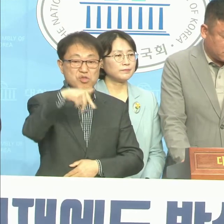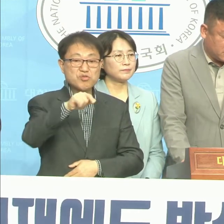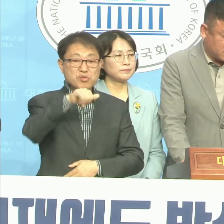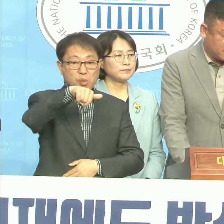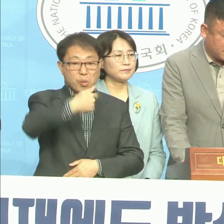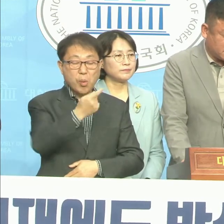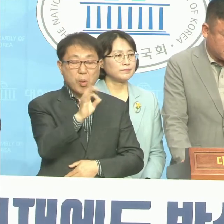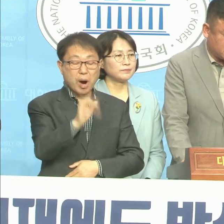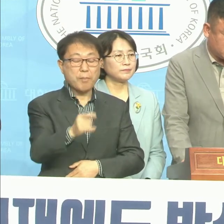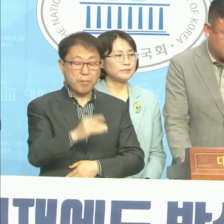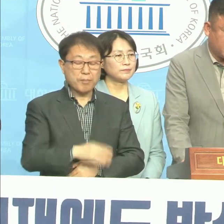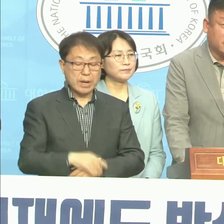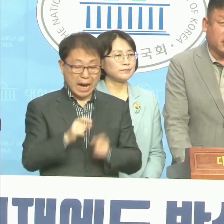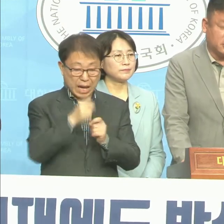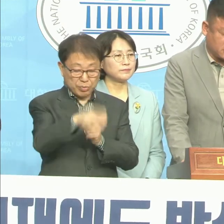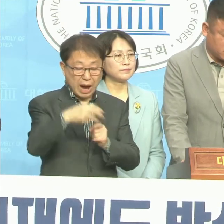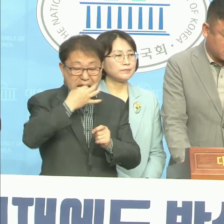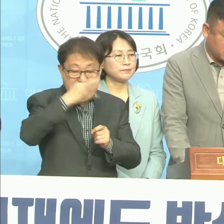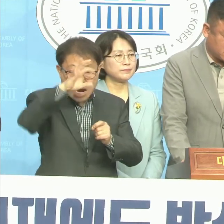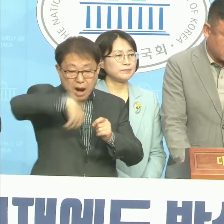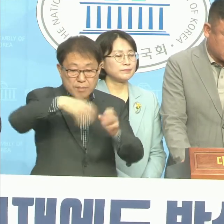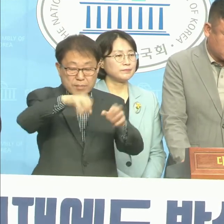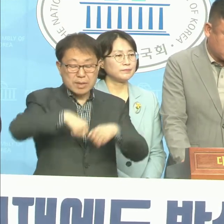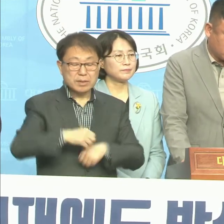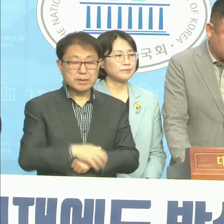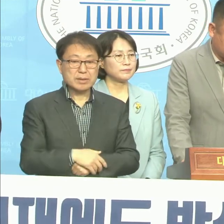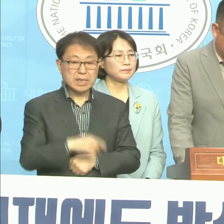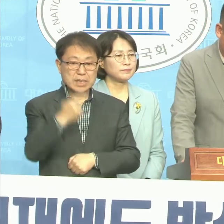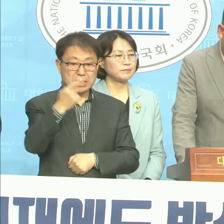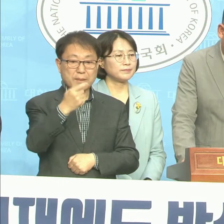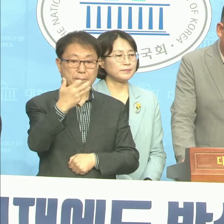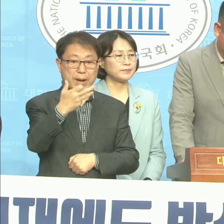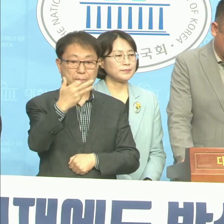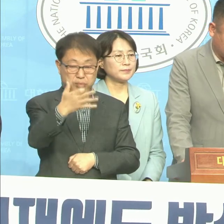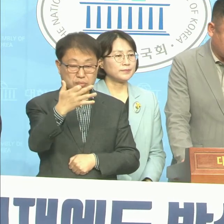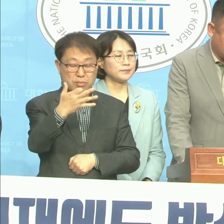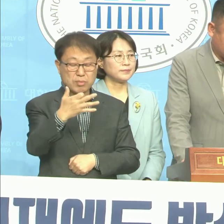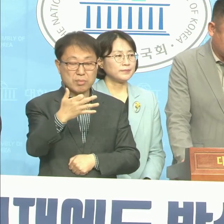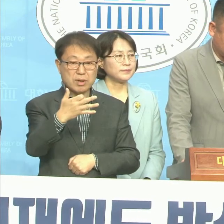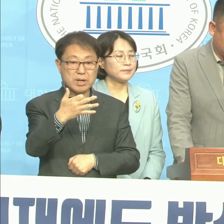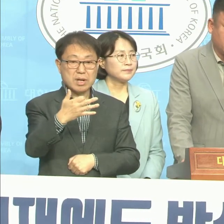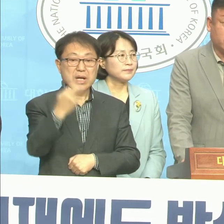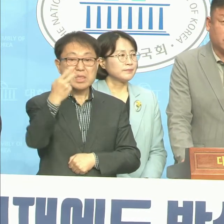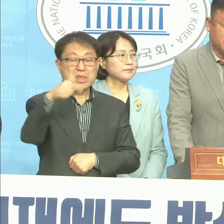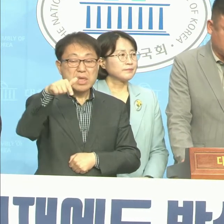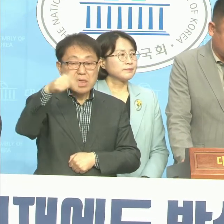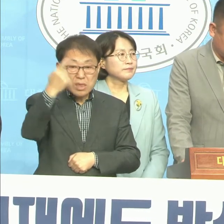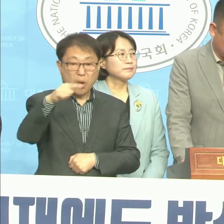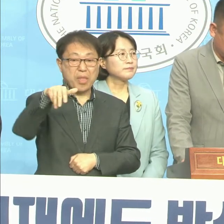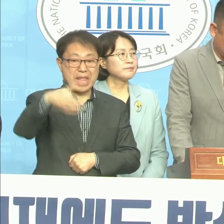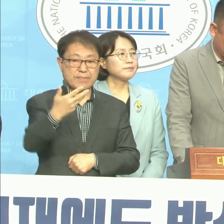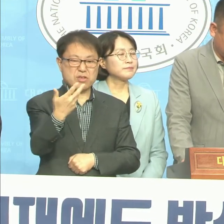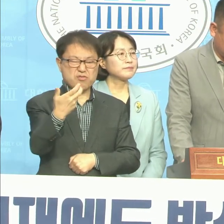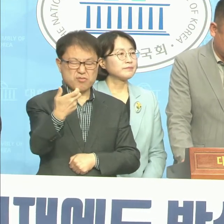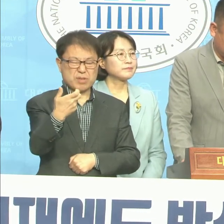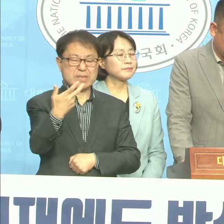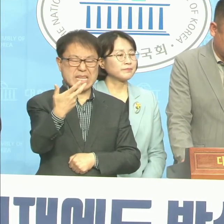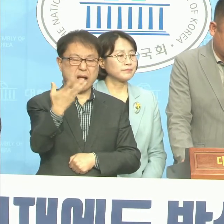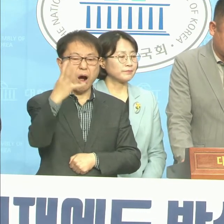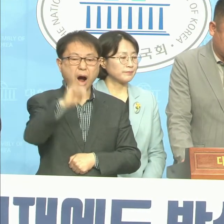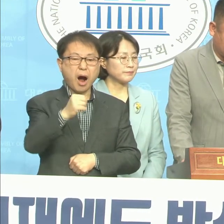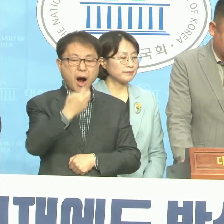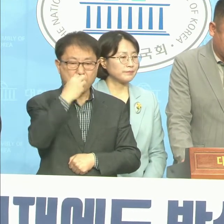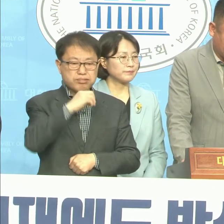국가기록 이익을 만들어 2018년까지 주 19년 정몽준 차가 1가 에게 1767 학원은 고배당을